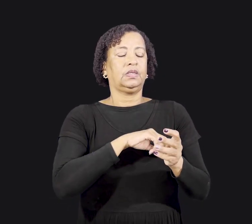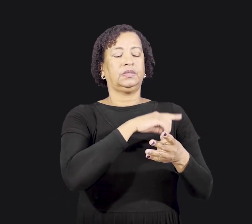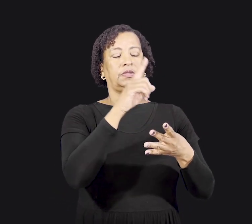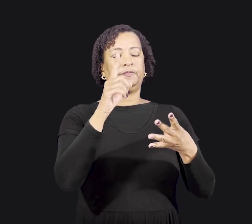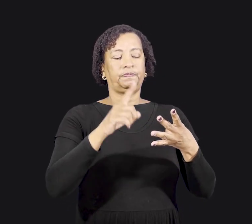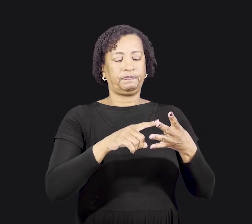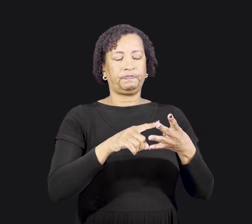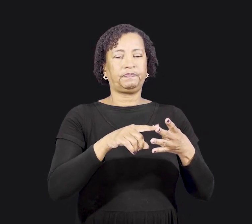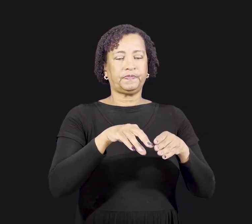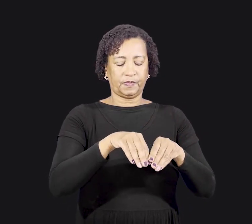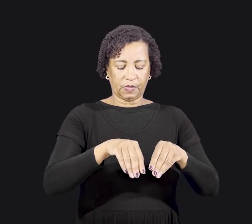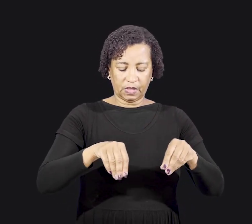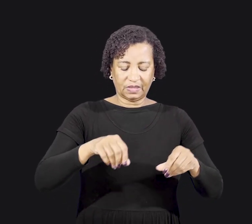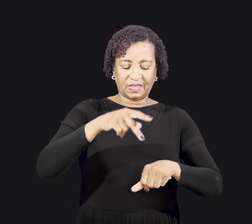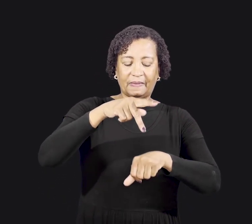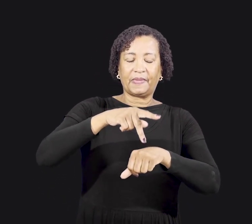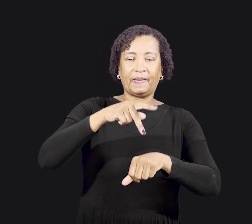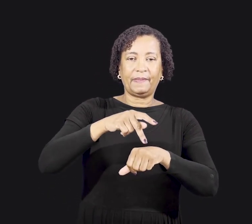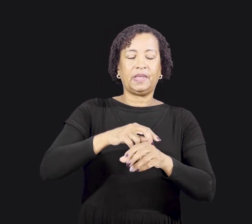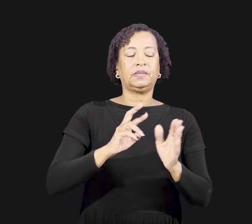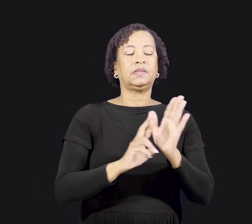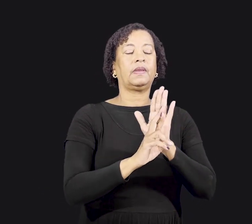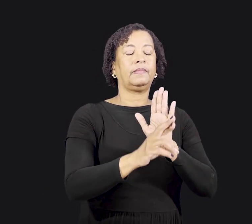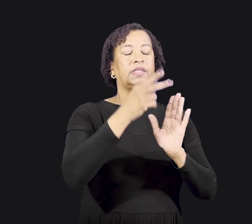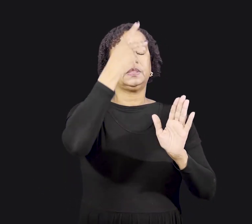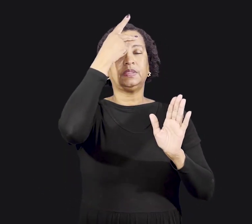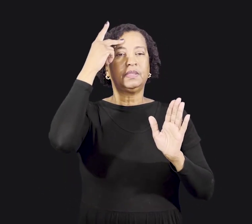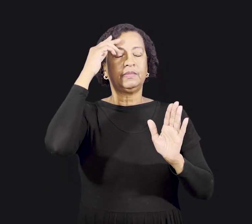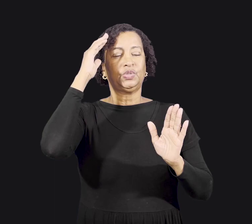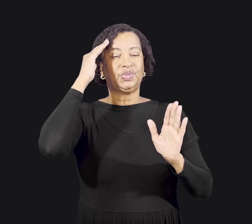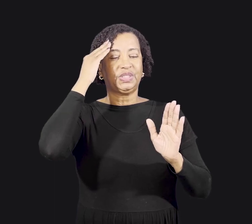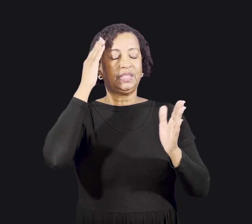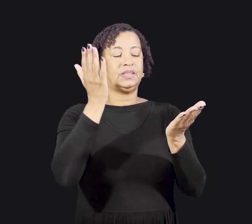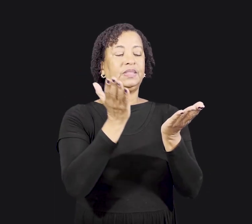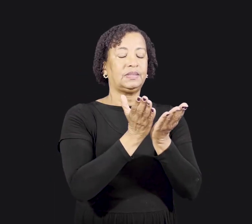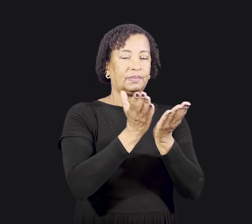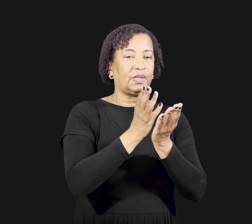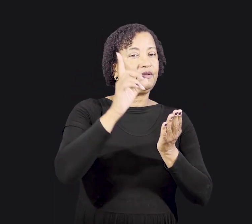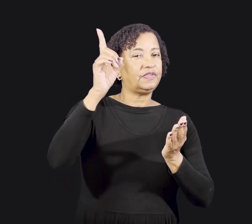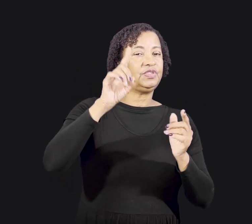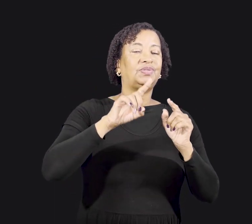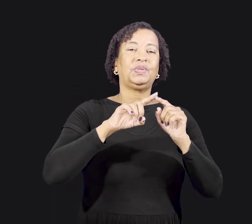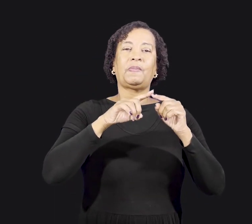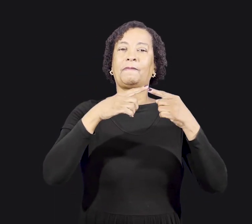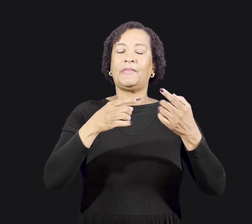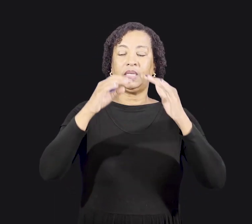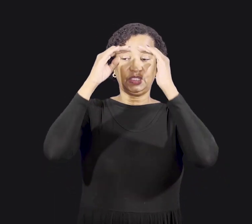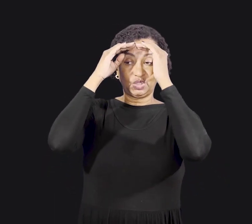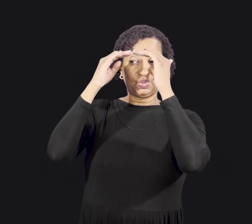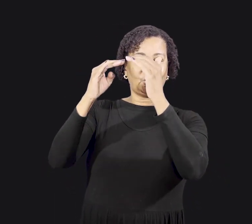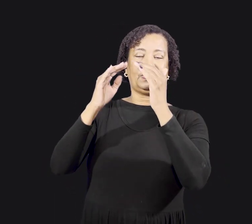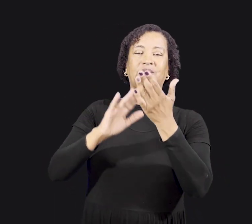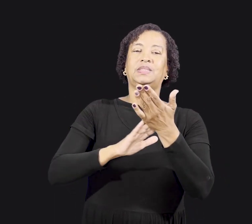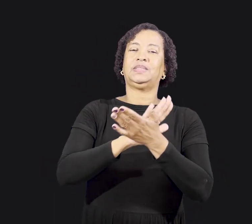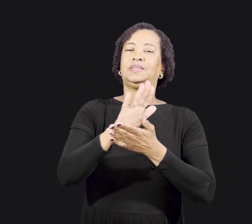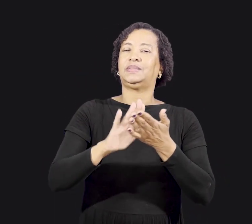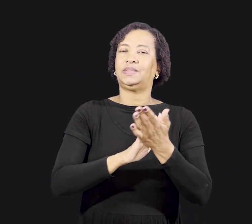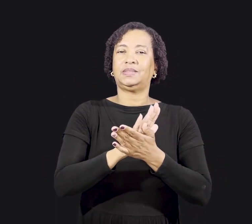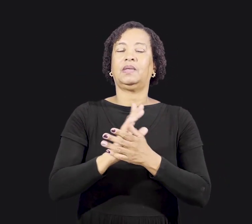A semente que caiu em solo pedregoso representa as pessoas que entendem a palavra de Deus, mas não a obedecem. Todos